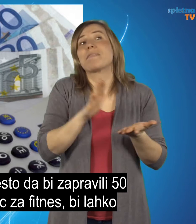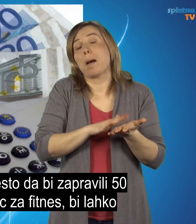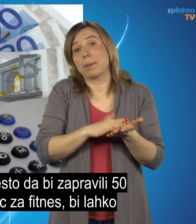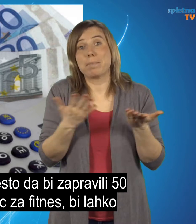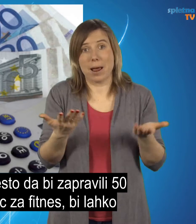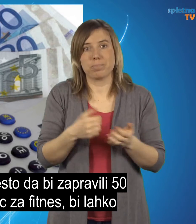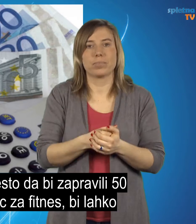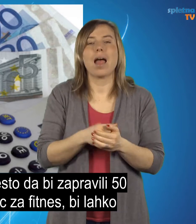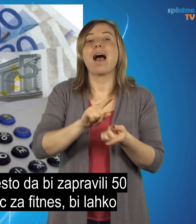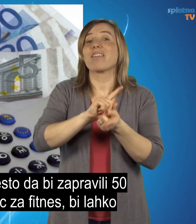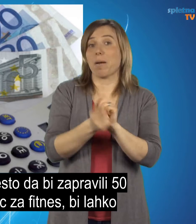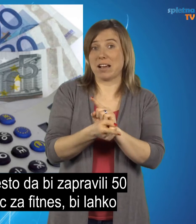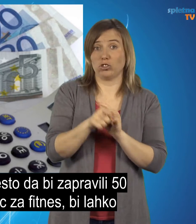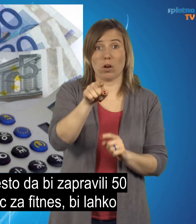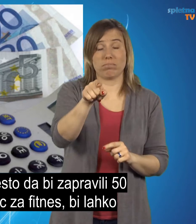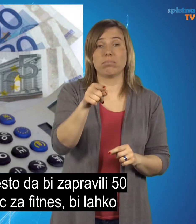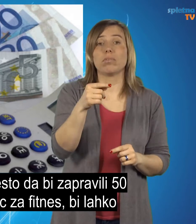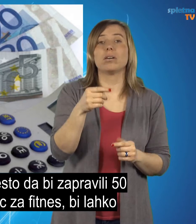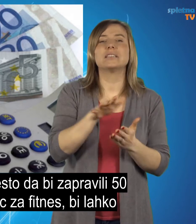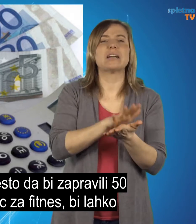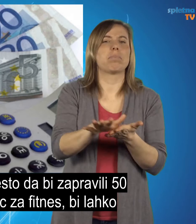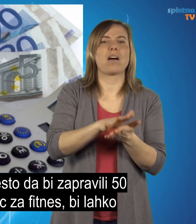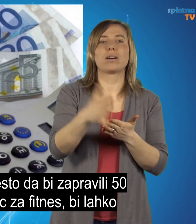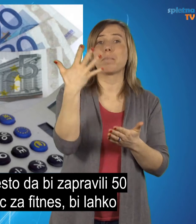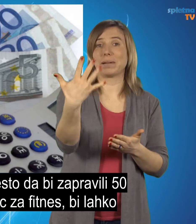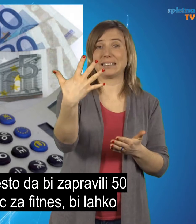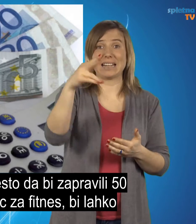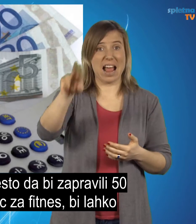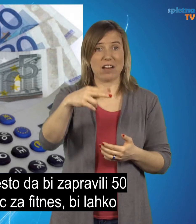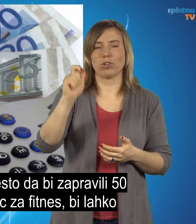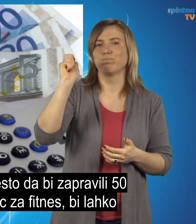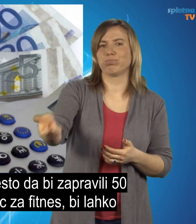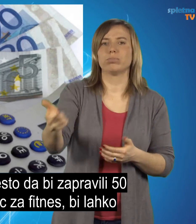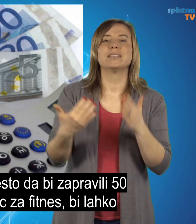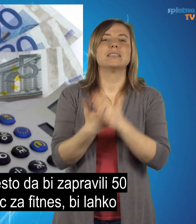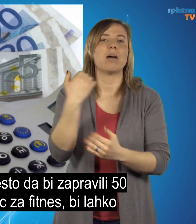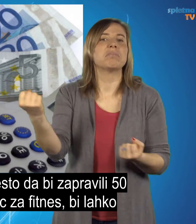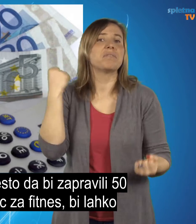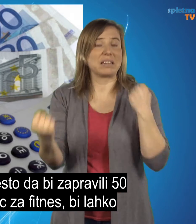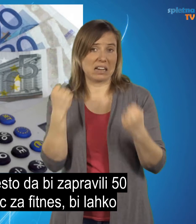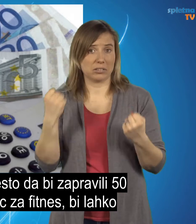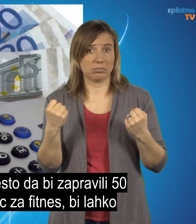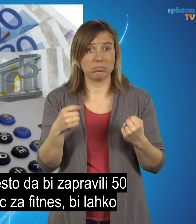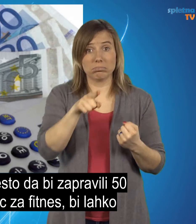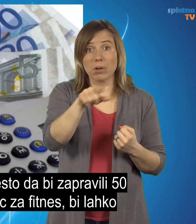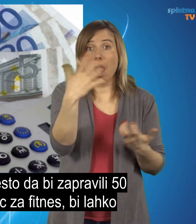Naprimer, namesto da bi zapravili 50 evrov na mesec za fitnes, bi lahko brezplačno telovadili in tekli na prostem v